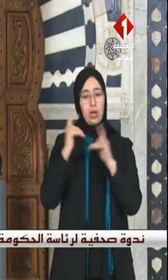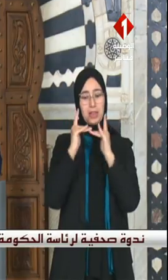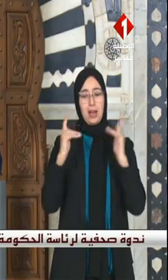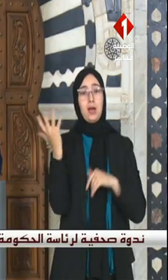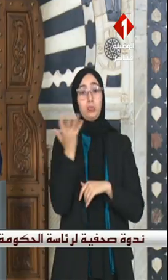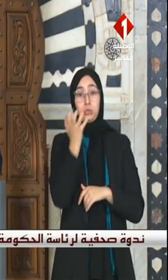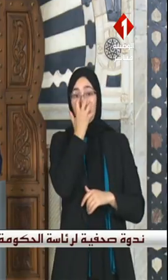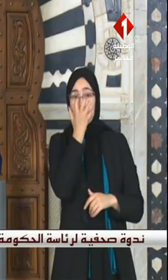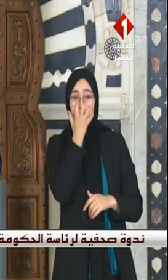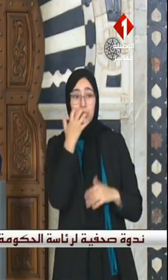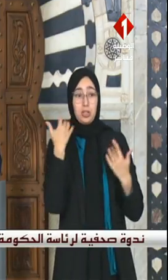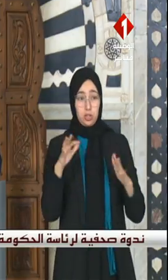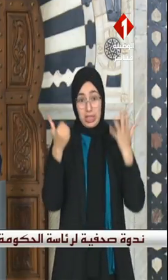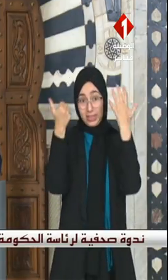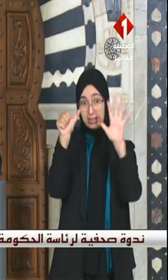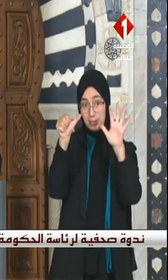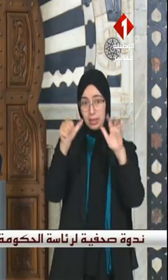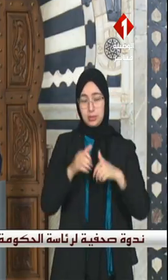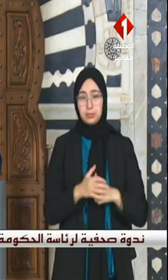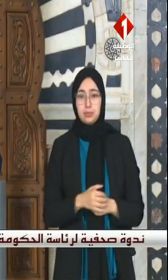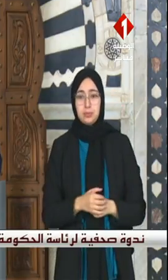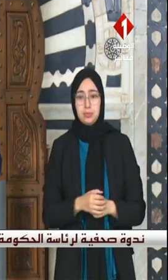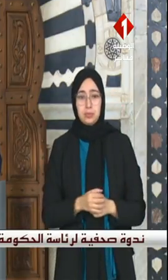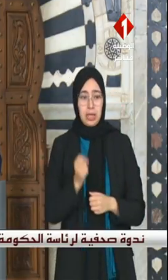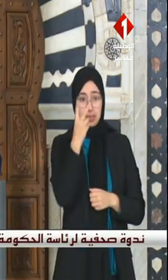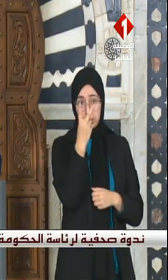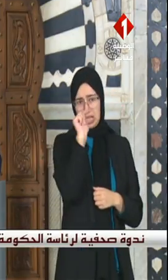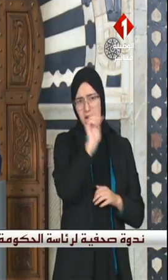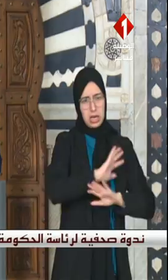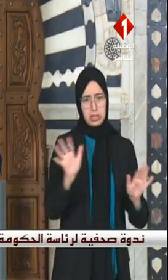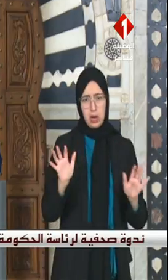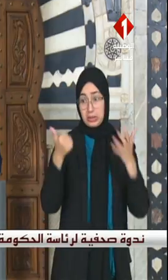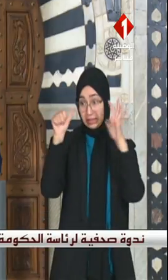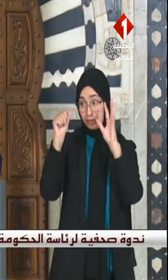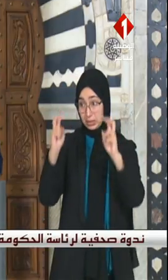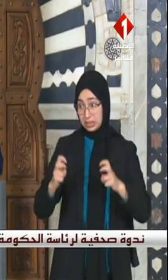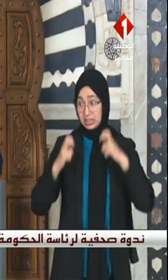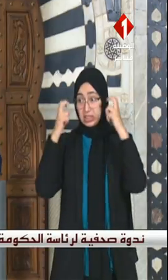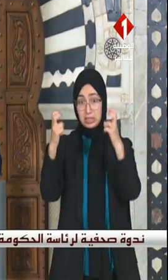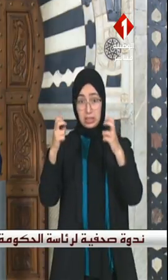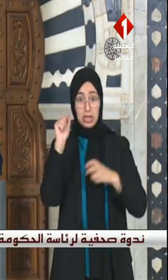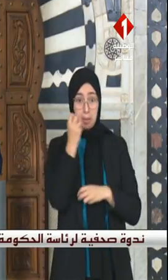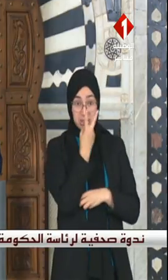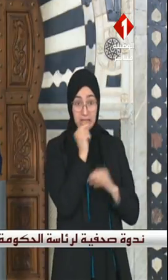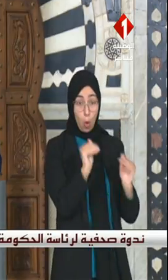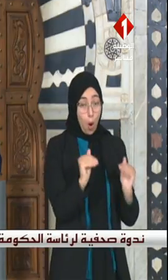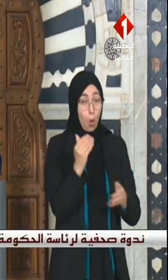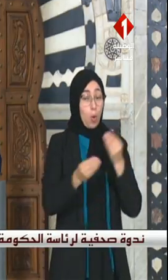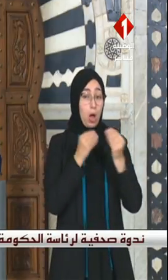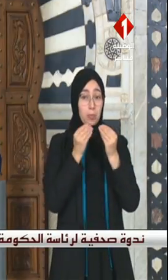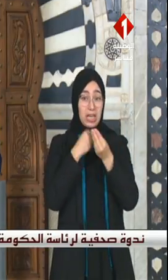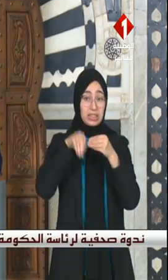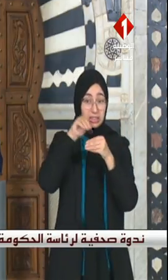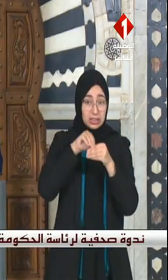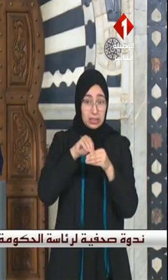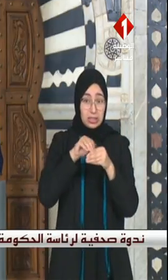الانعاش، قال اللي هما في 600 سرير ومتوفر 200 فقط، وين وصلوا؟ هل تم ترفيع في أسرة الانعاش؟ وانت حكيت اللي